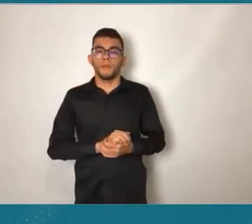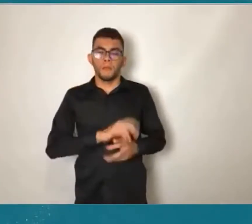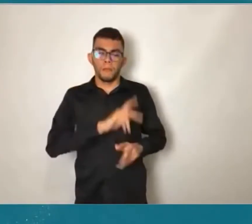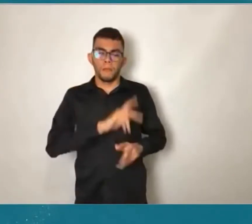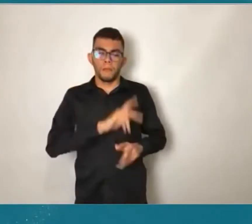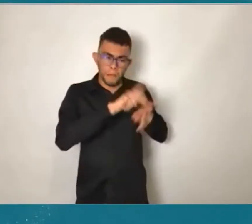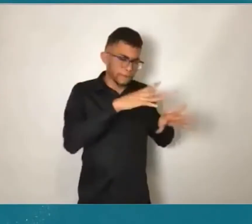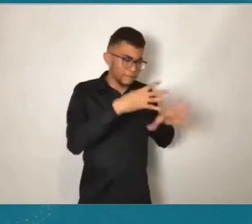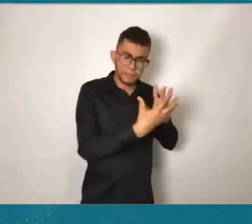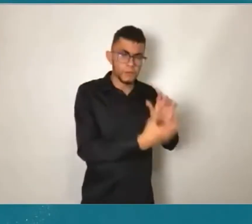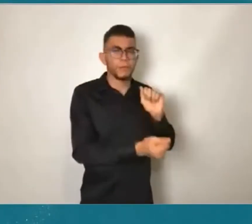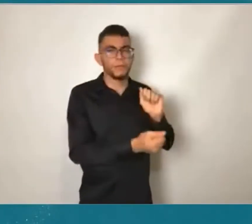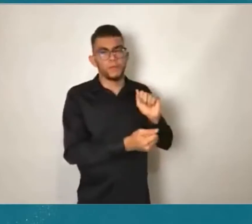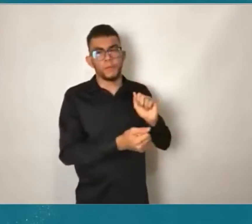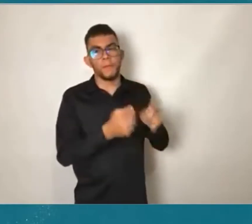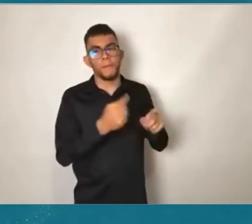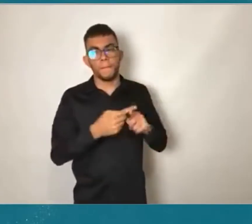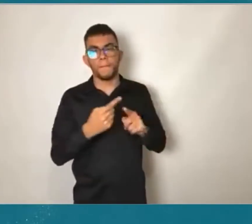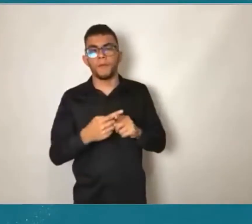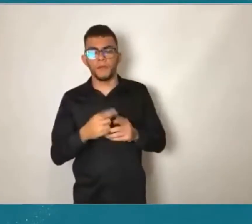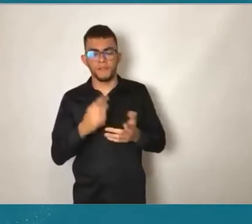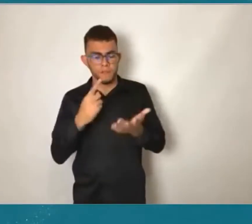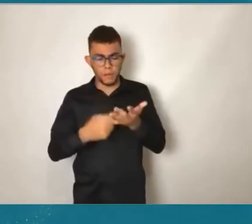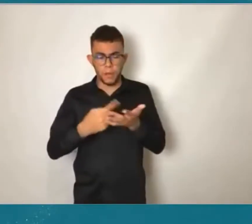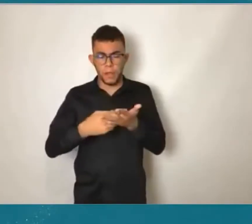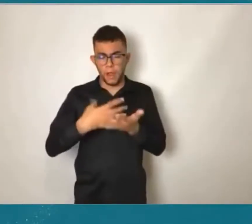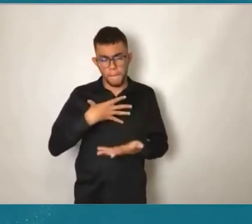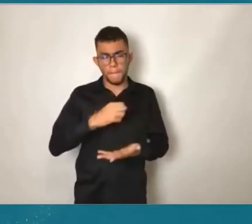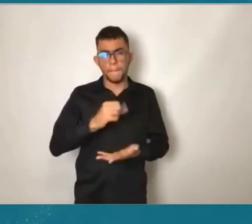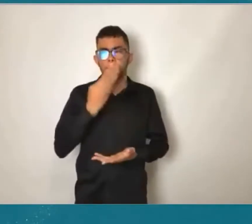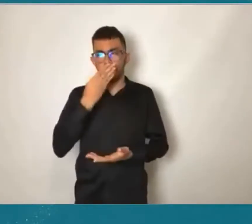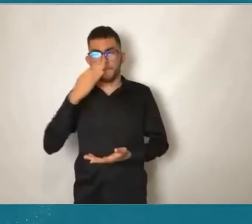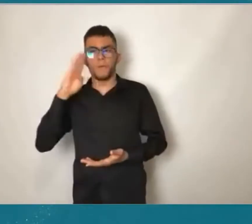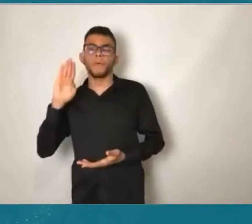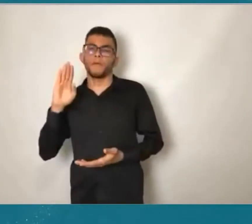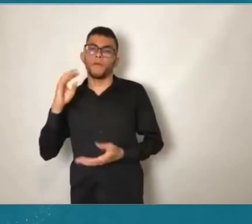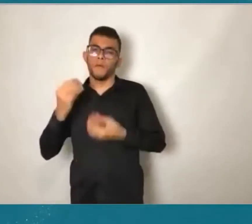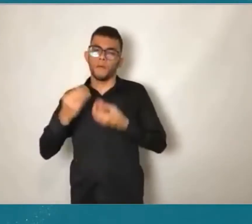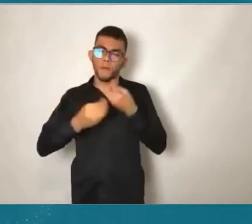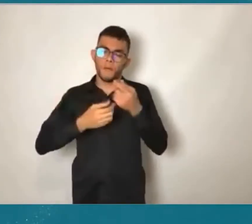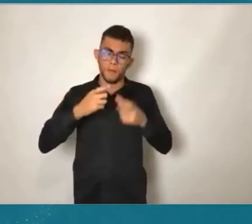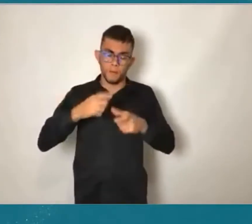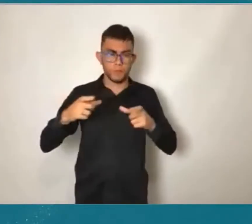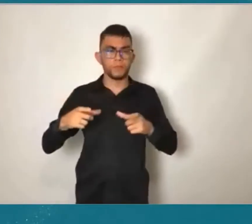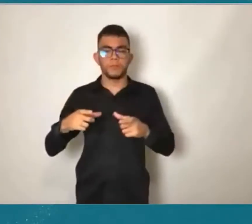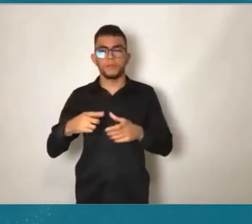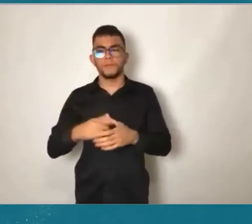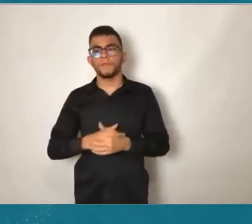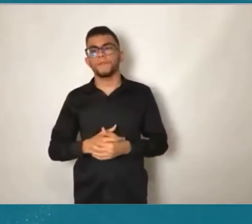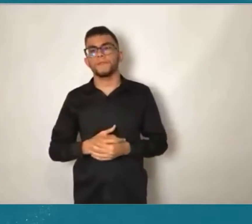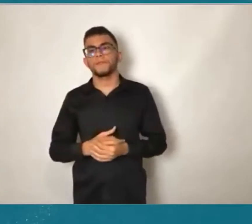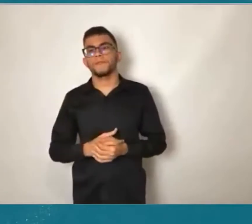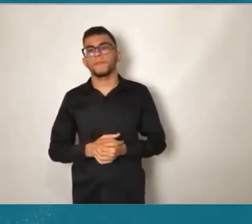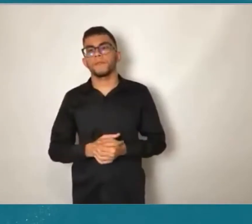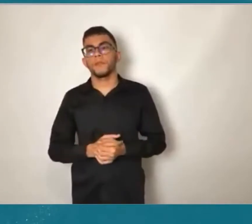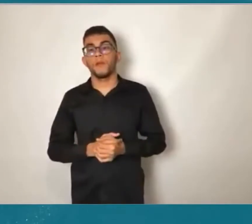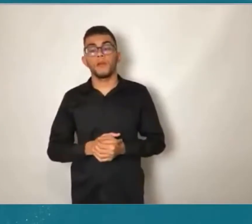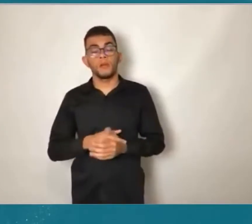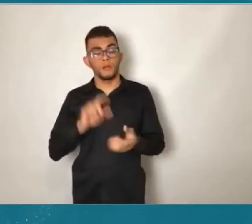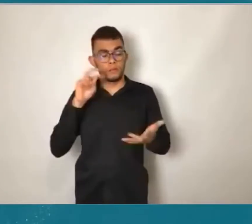uma navalha. Ó, versículo 16 fala assim, ó, na verdade, antes que esse menino saiba desprezar o mal e escolher o bem,